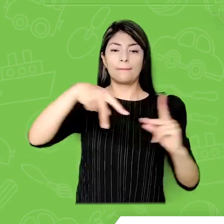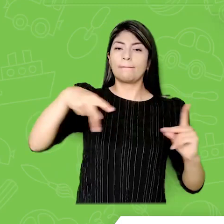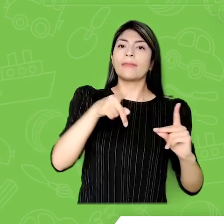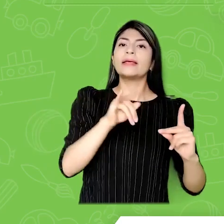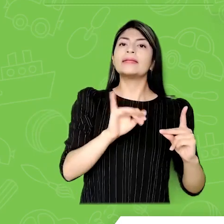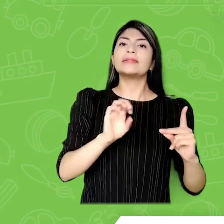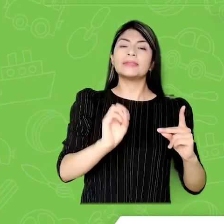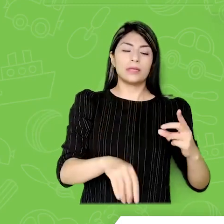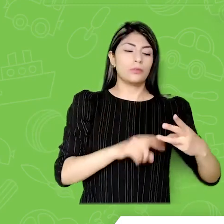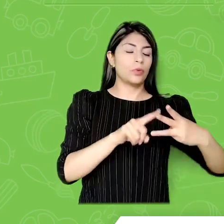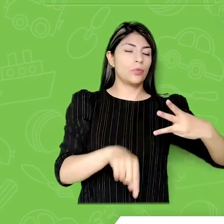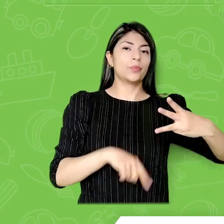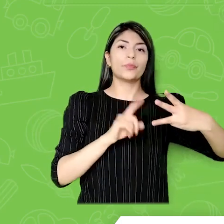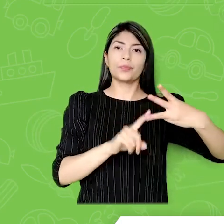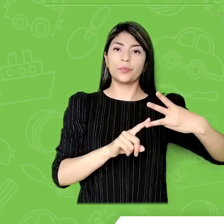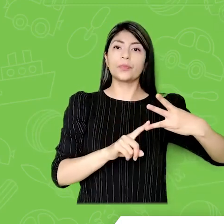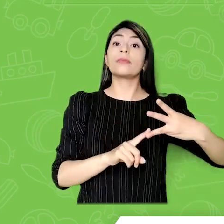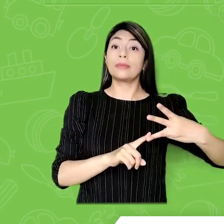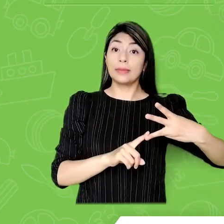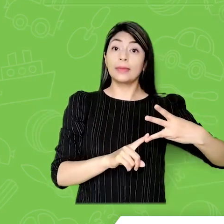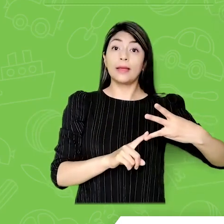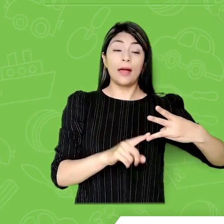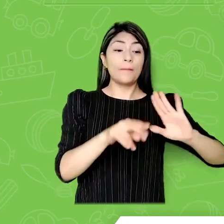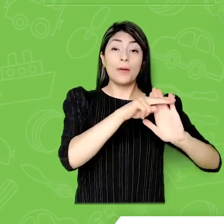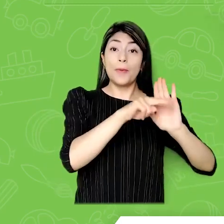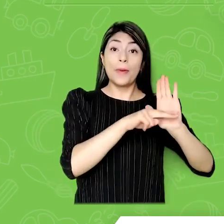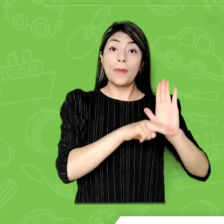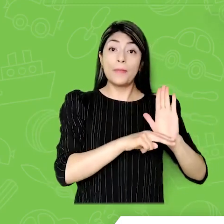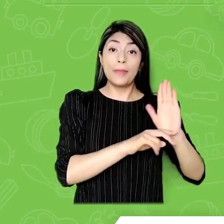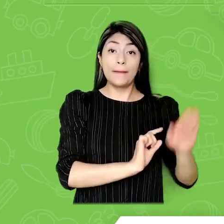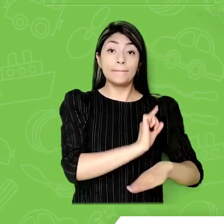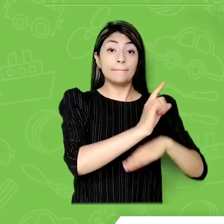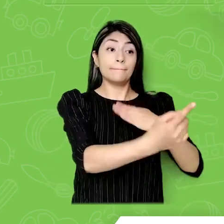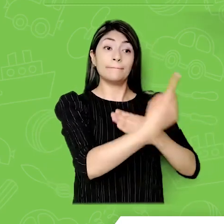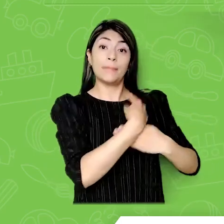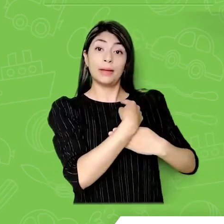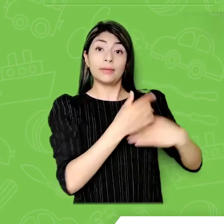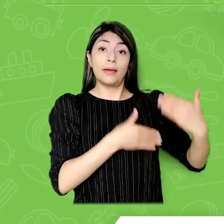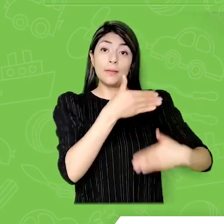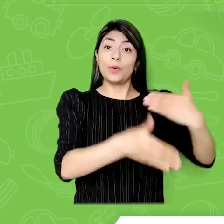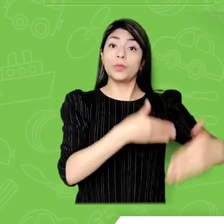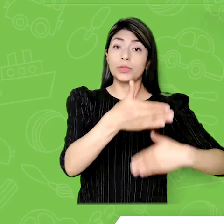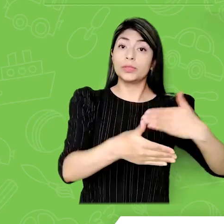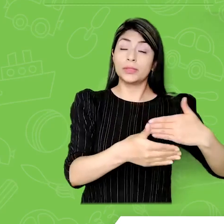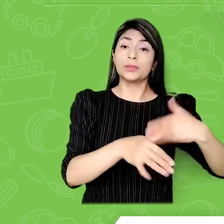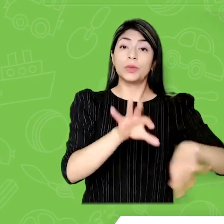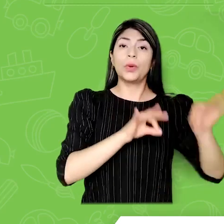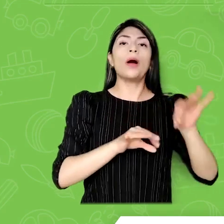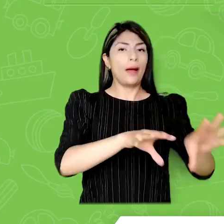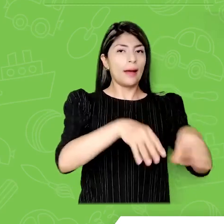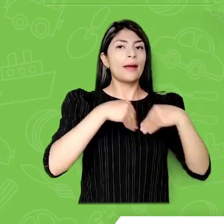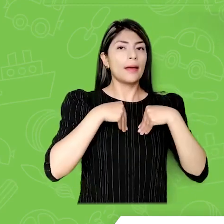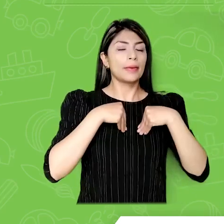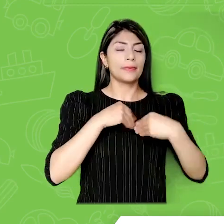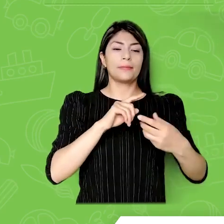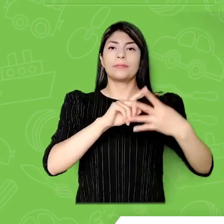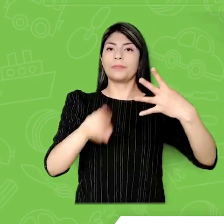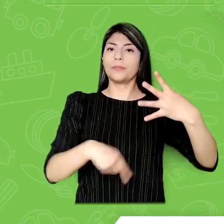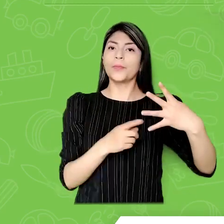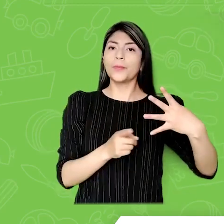reglas establecidas para este proceso de selección. 4. Ser servidor público con derechos de